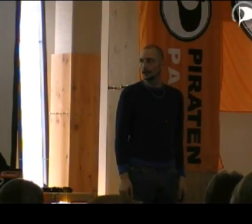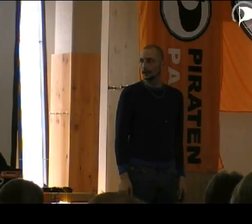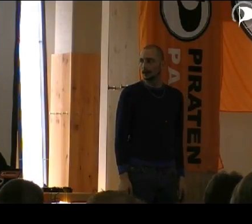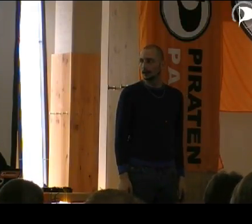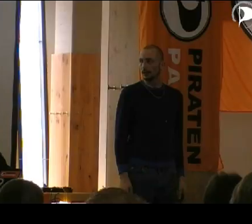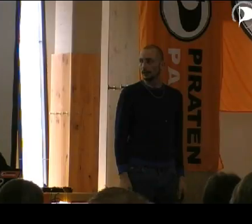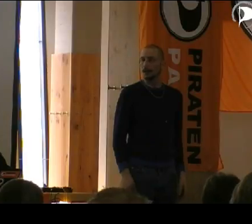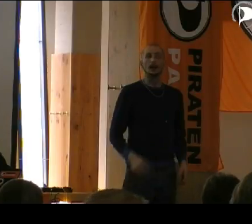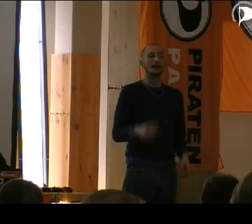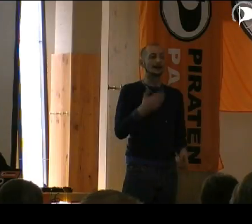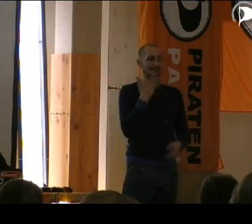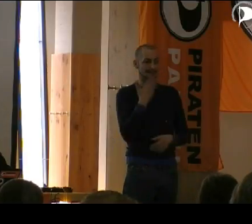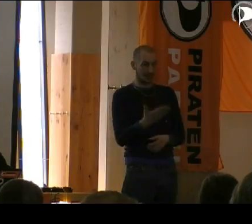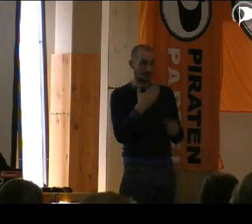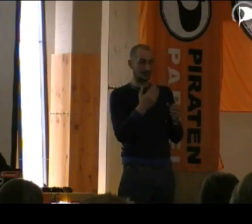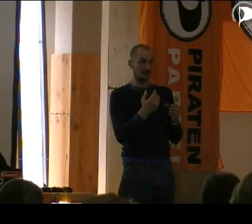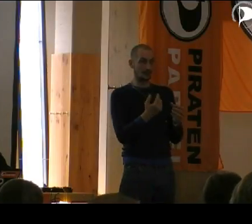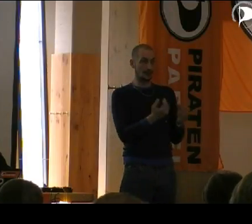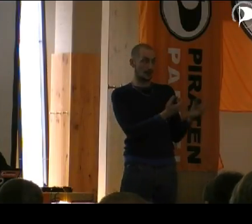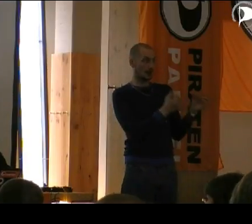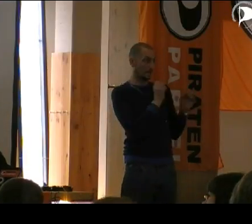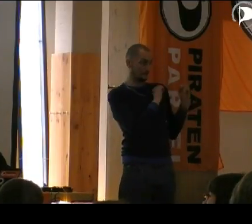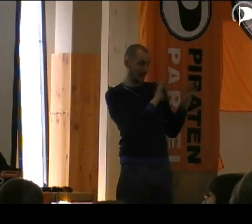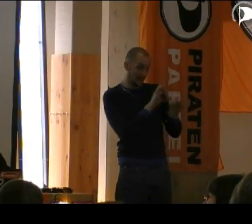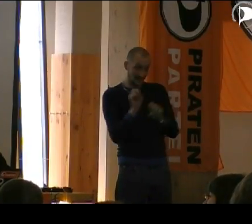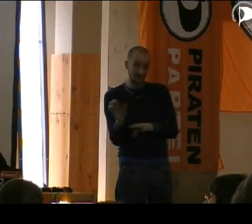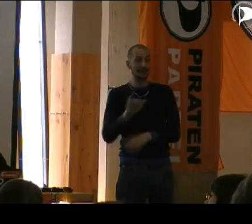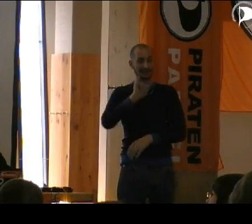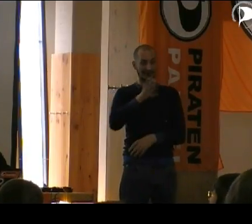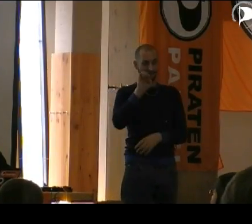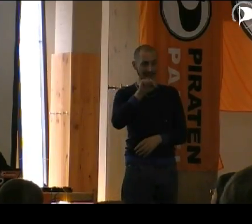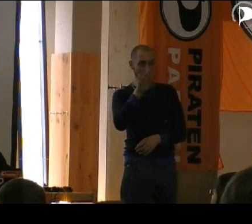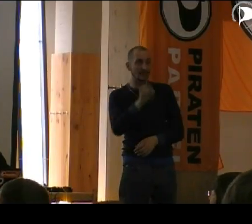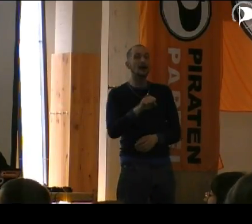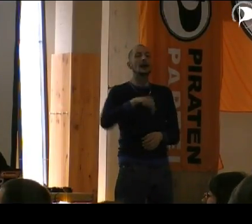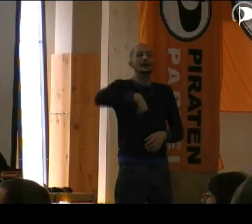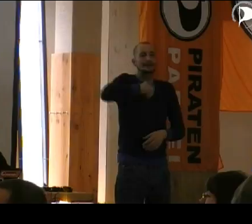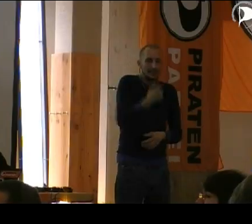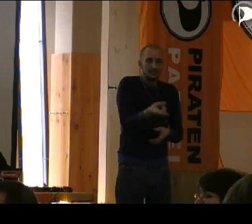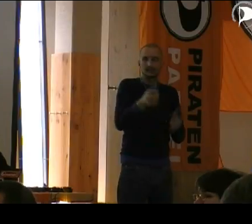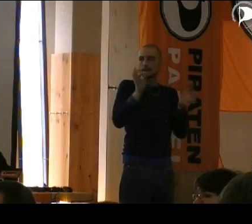danke jetzt für den bericht der nächste tag es hat uns gut